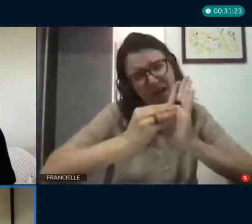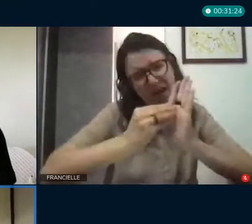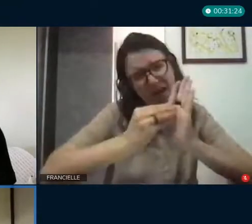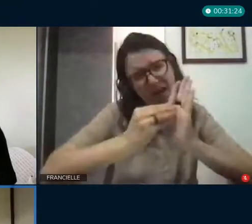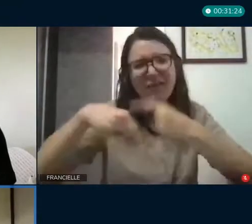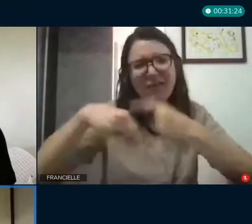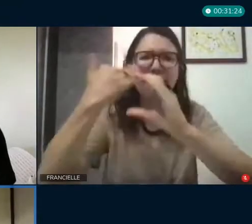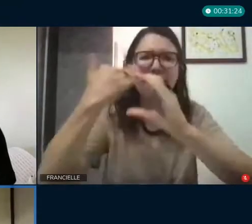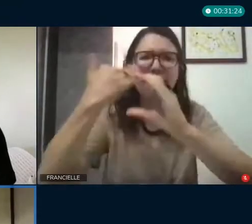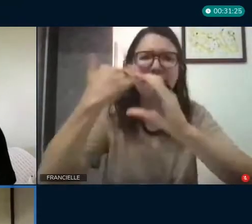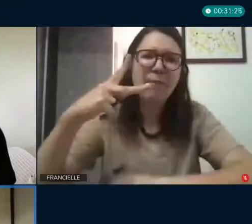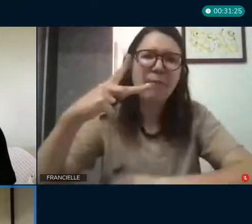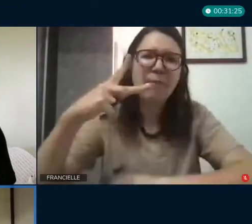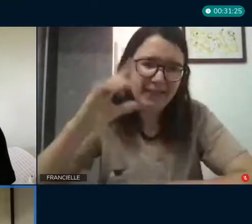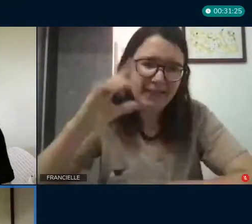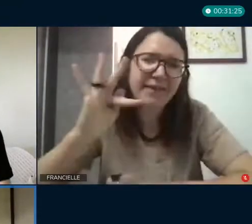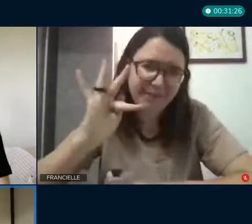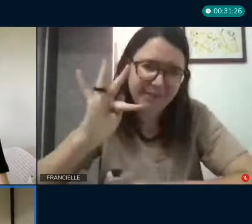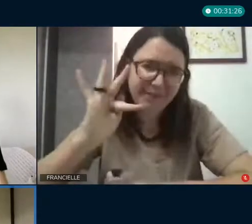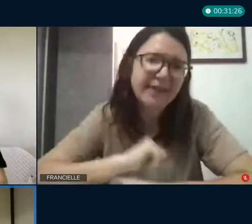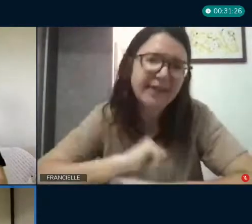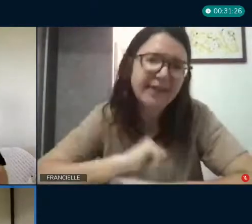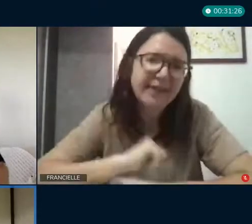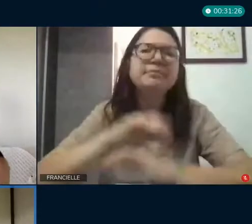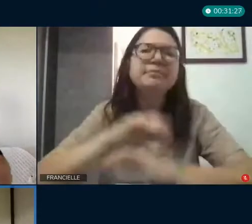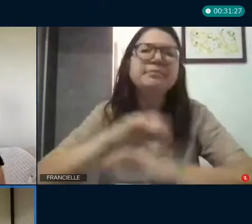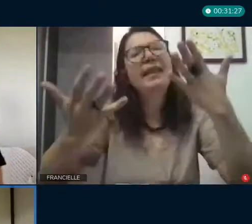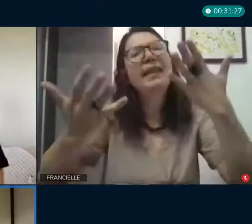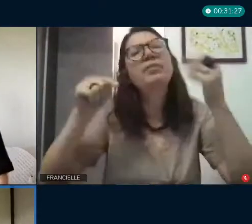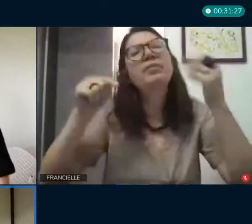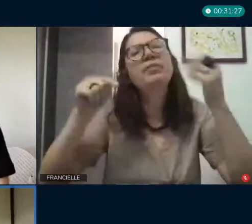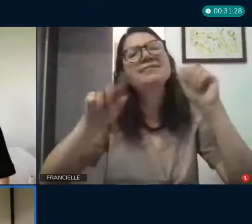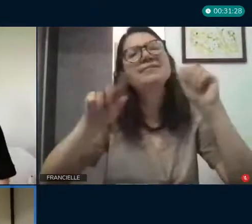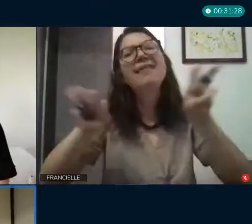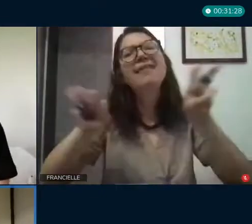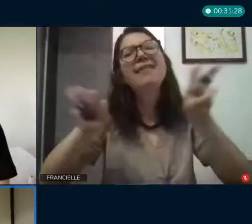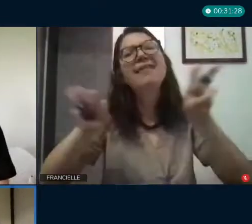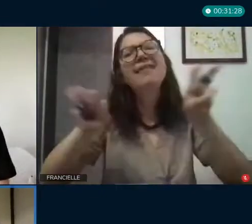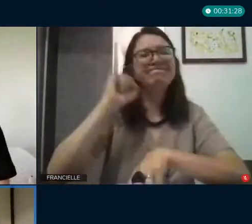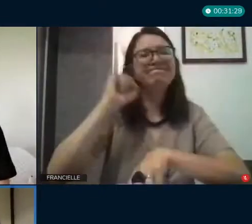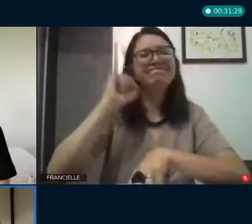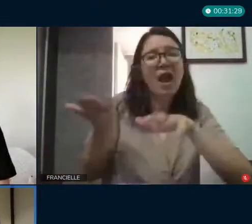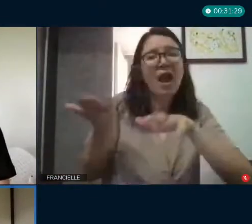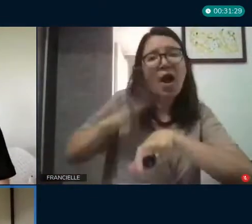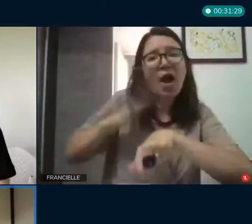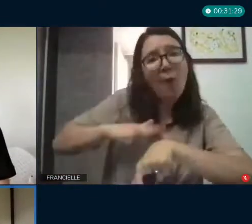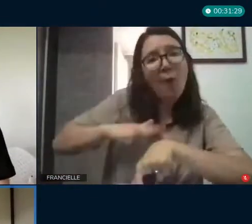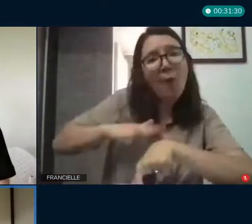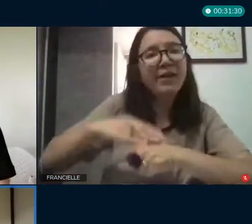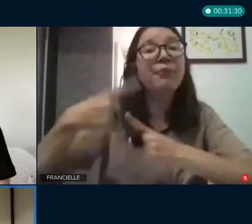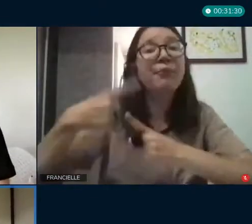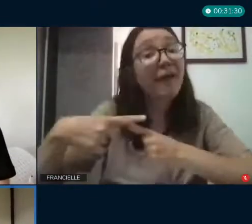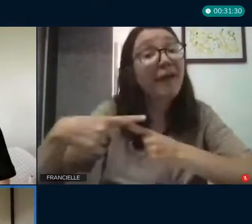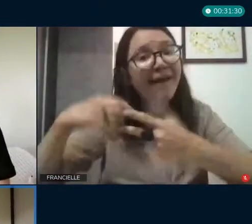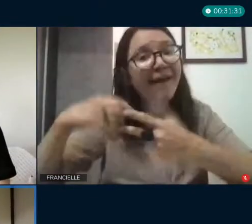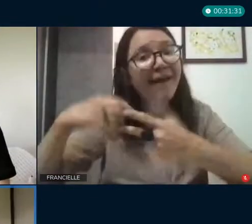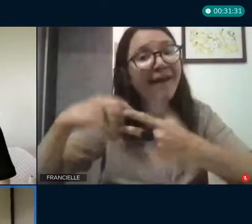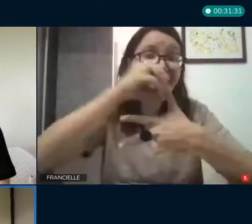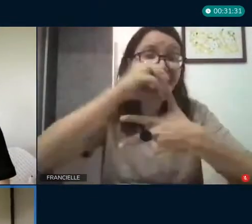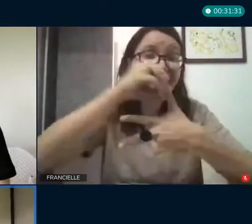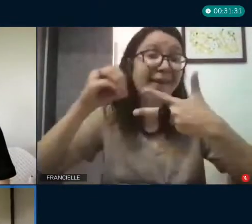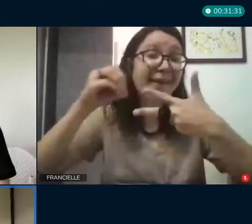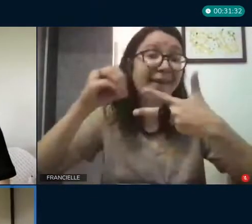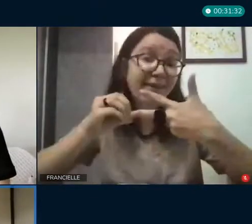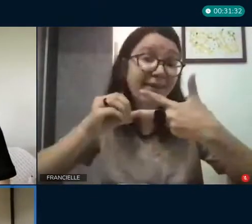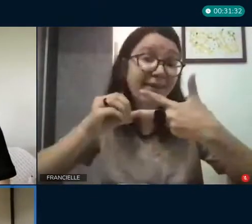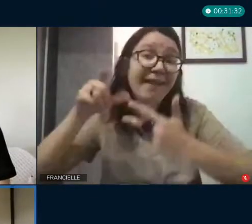Eu parabenizo toda essa produção que foi feita, eu vou mandar para você todas as considerações que eu fiz aqui por